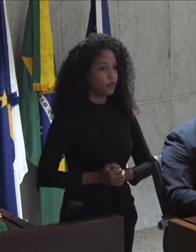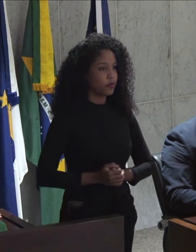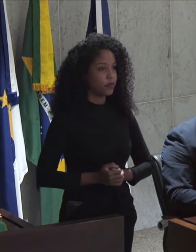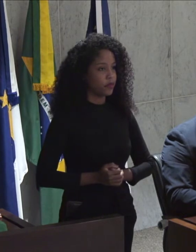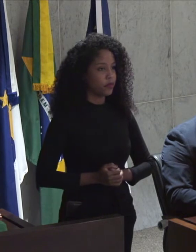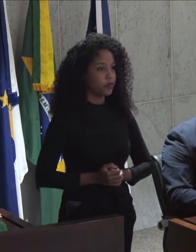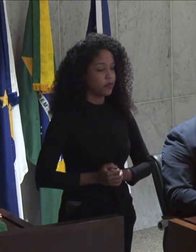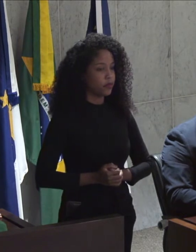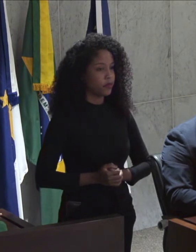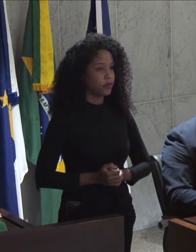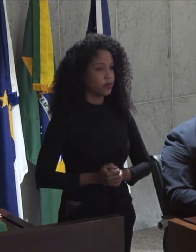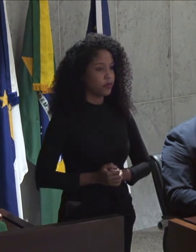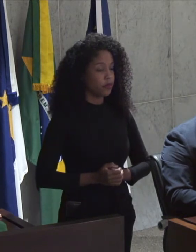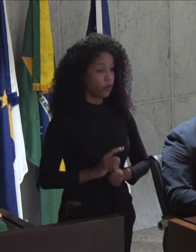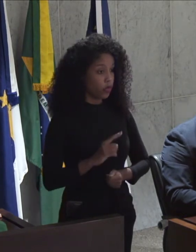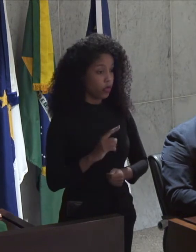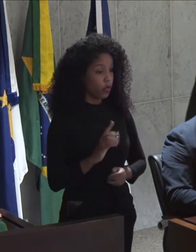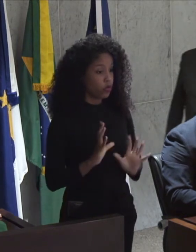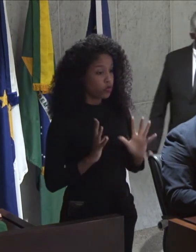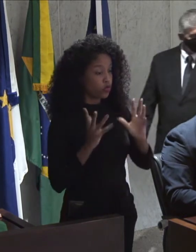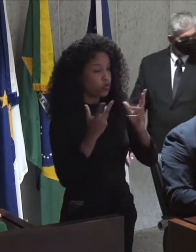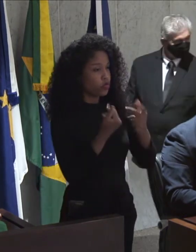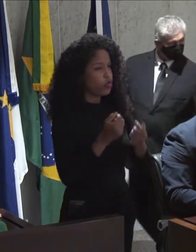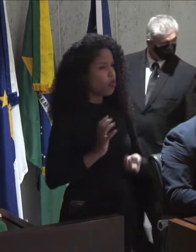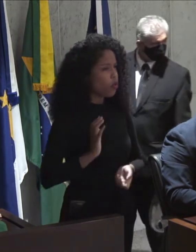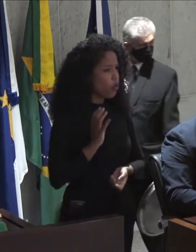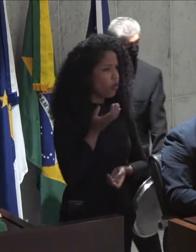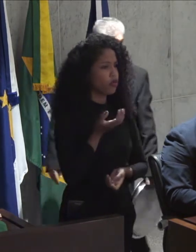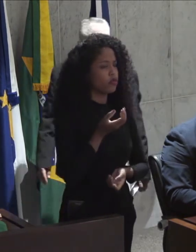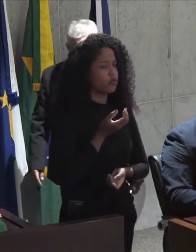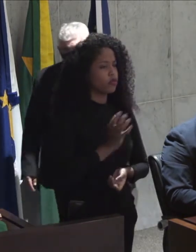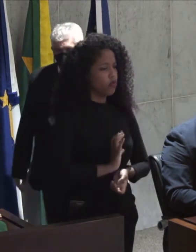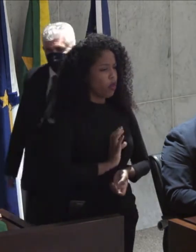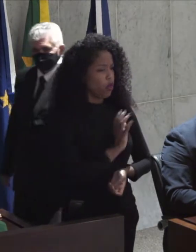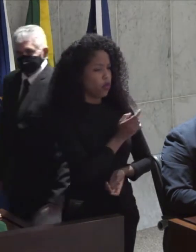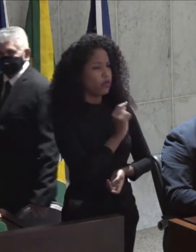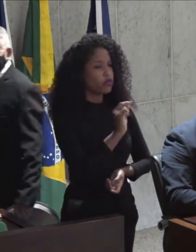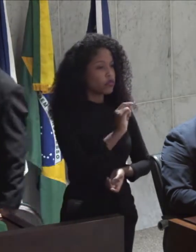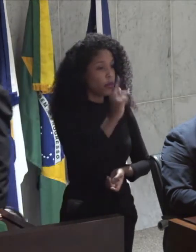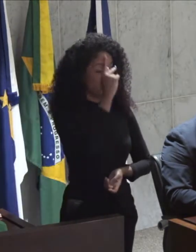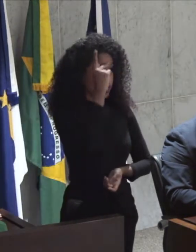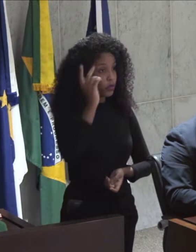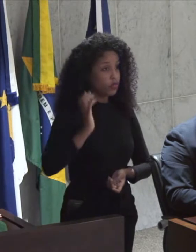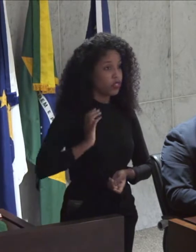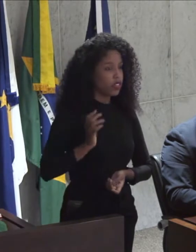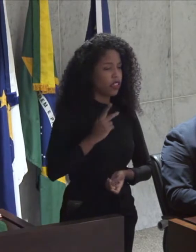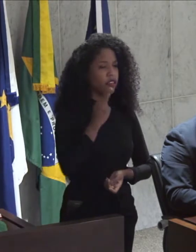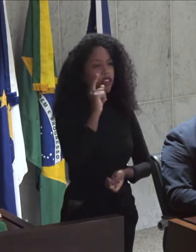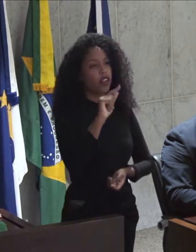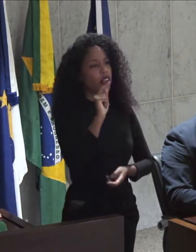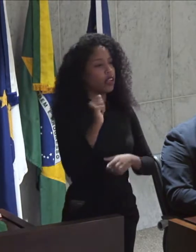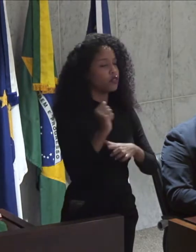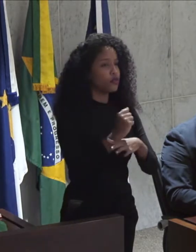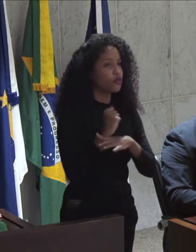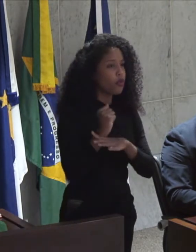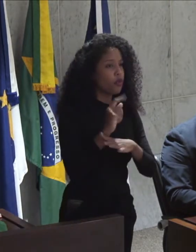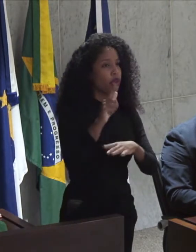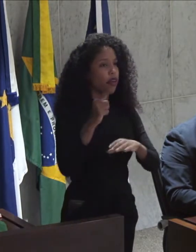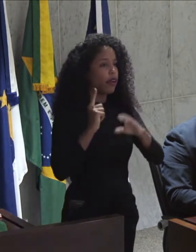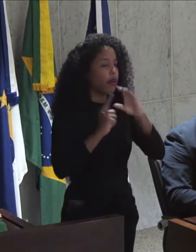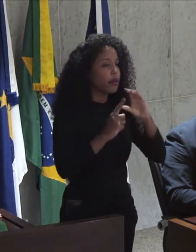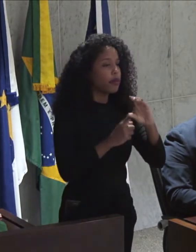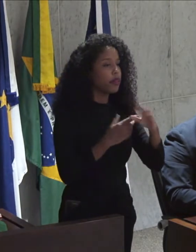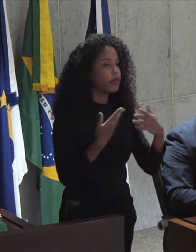E todo esse ódio da burguesia aos que se dizem socialista e comunista, é